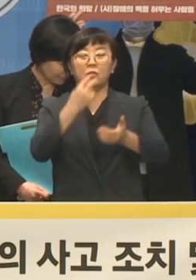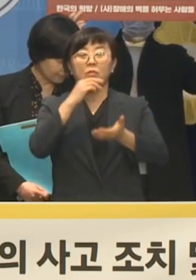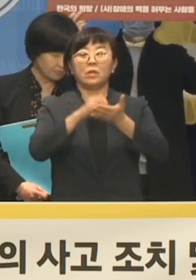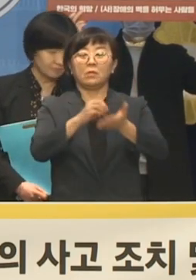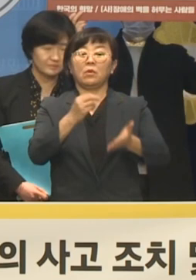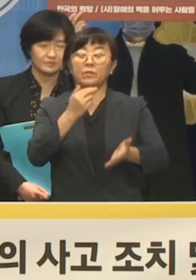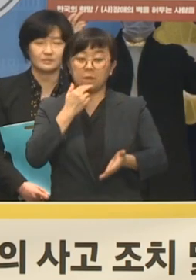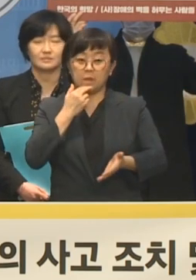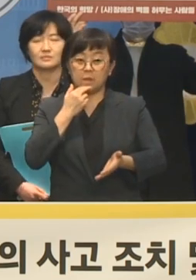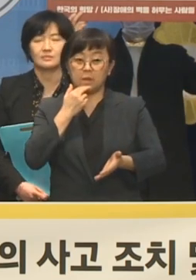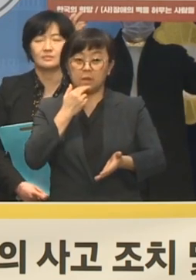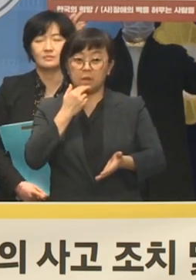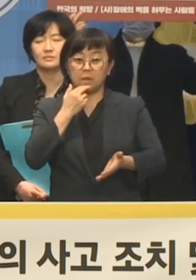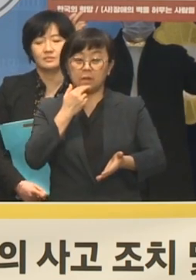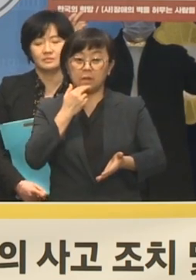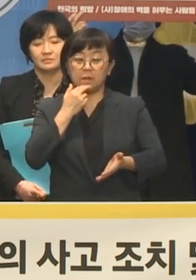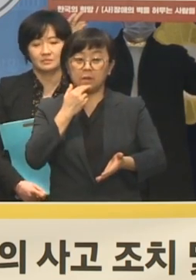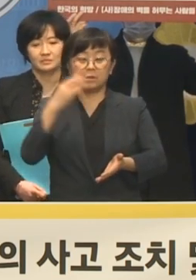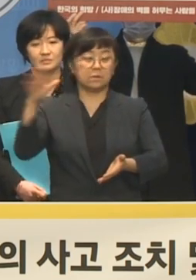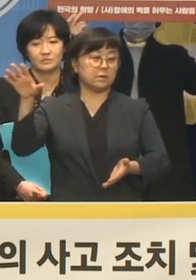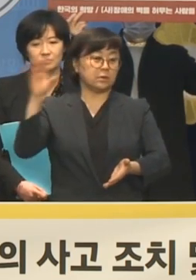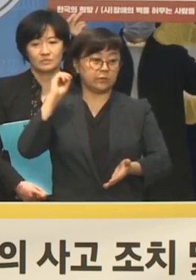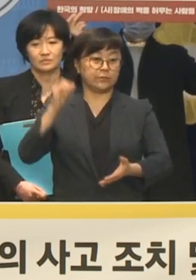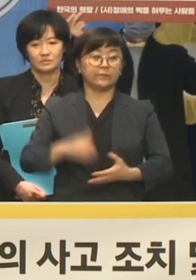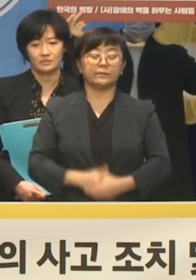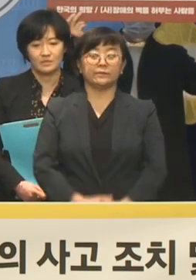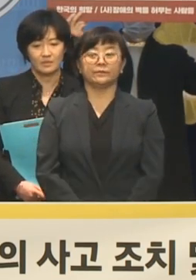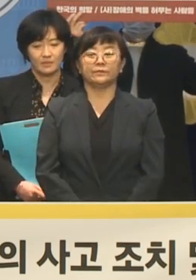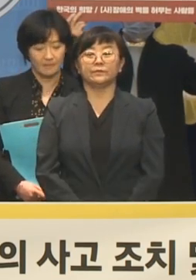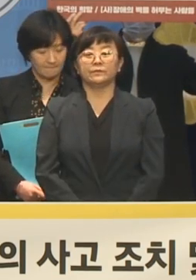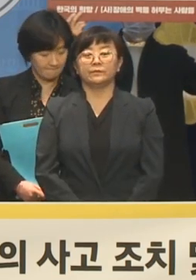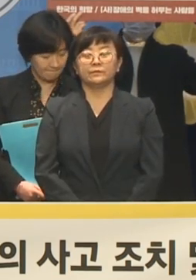가입되어 있지 않다는 걸 들었습니다.